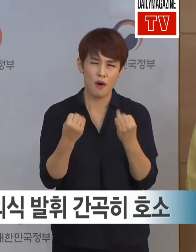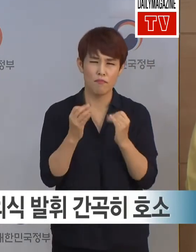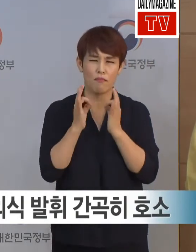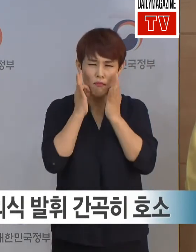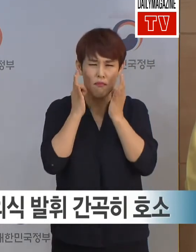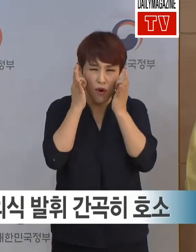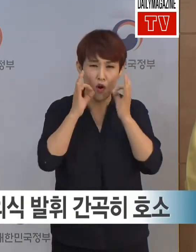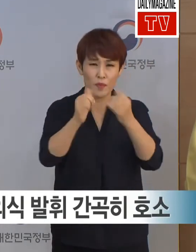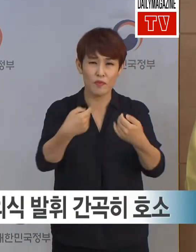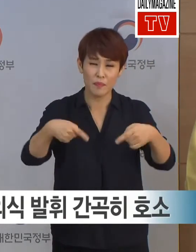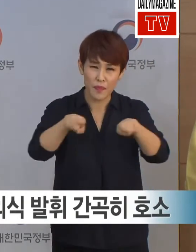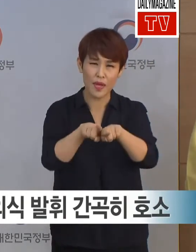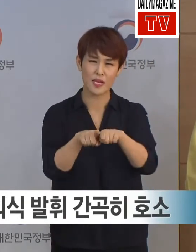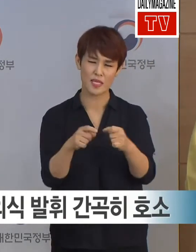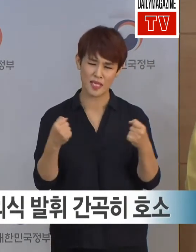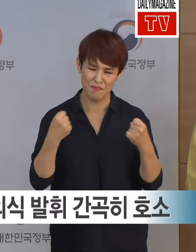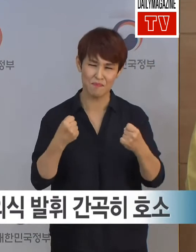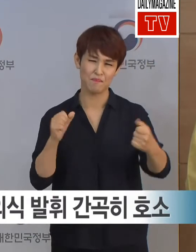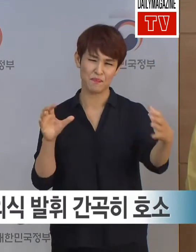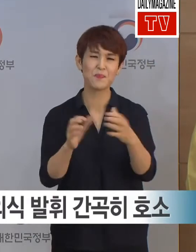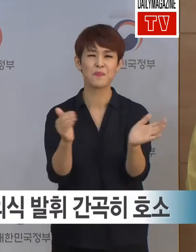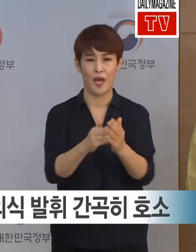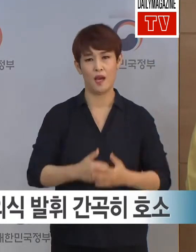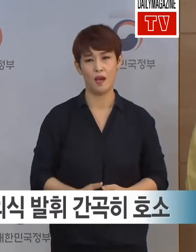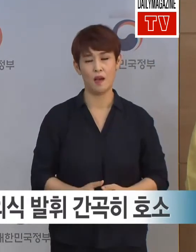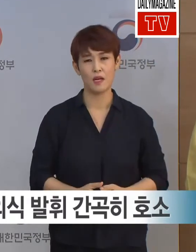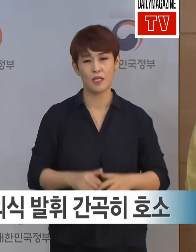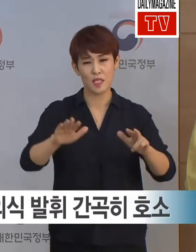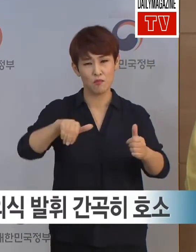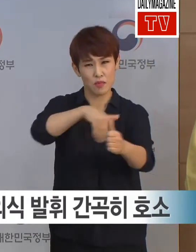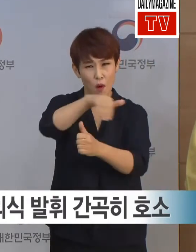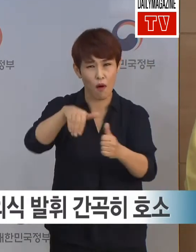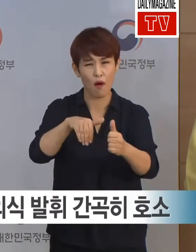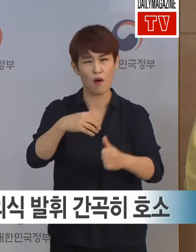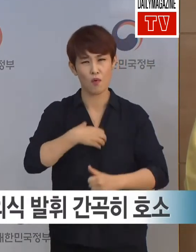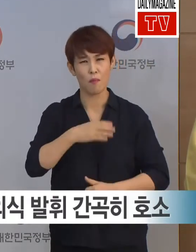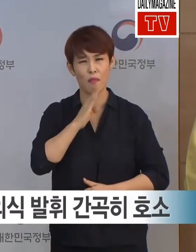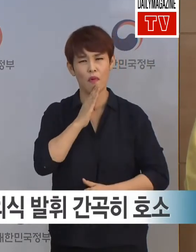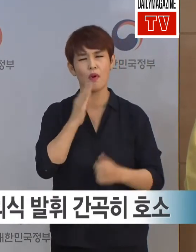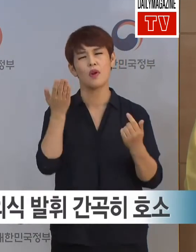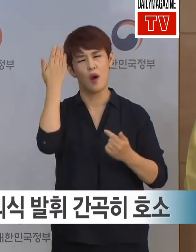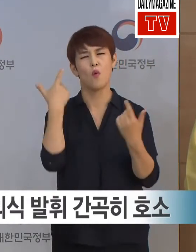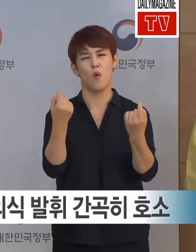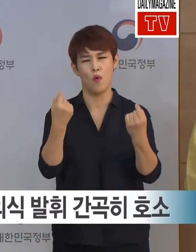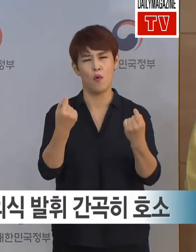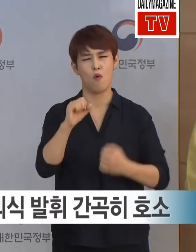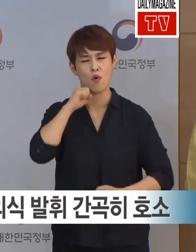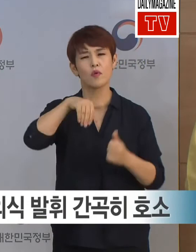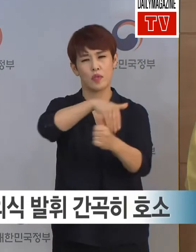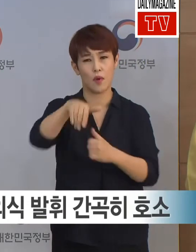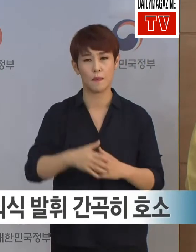함께 극복해 왔습니다. 오늘 우리가 마주한 어려움 역시 다르지 않으리라 믿습니다.